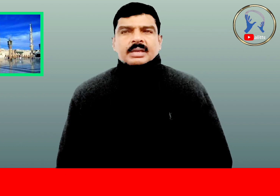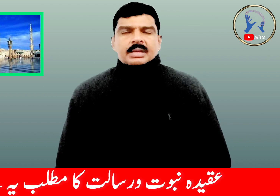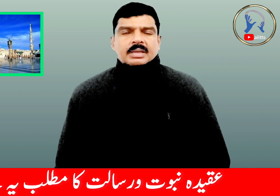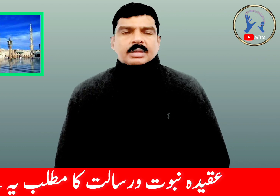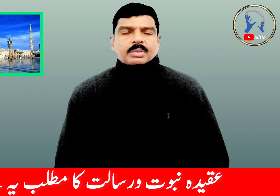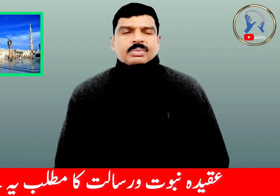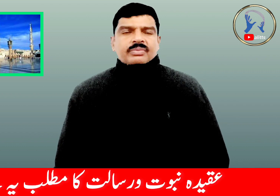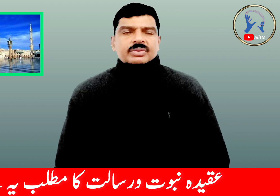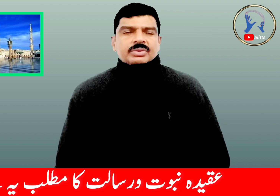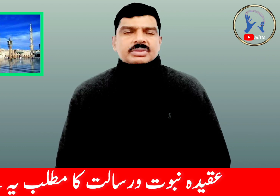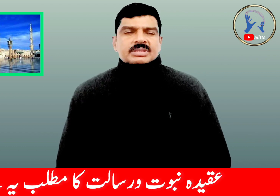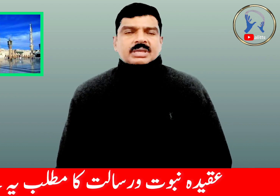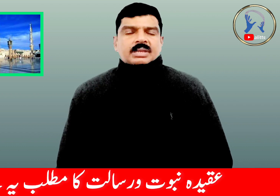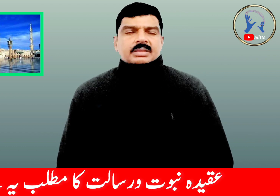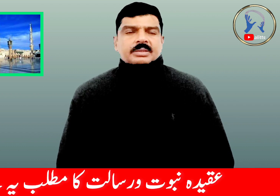عقیدہ نبوت و رسالت،